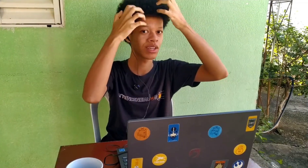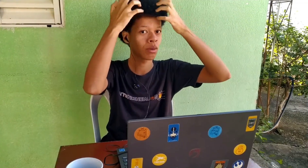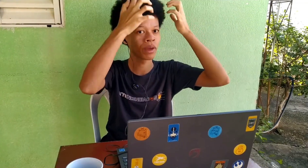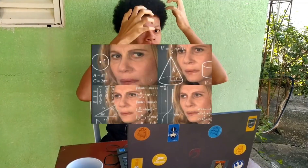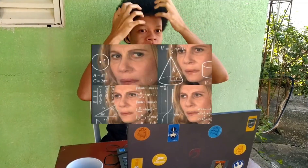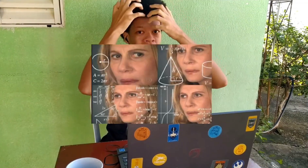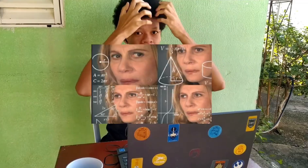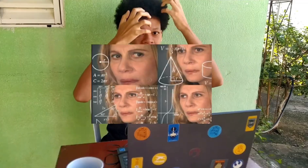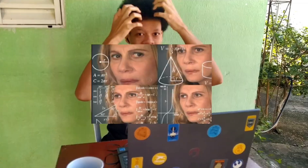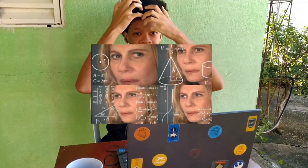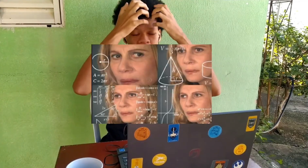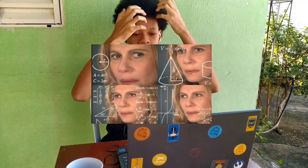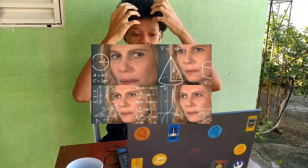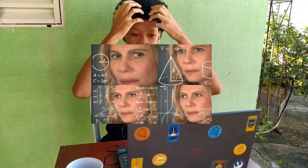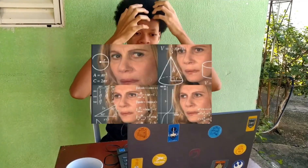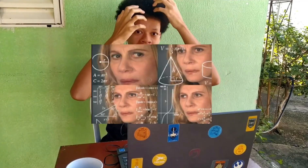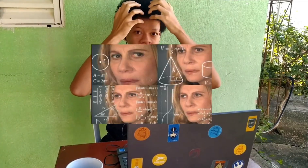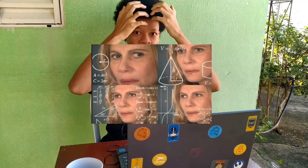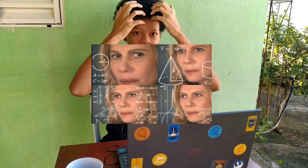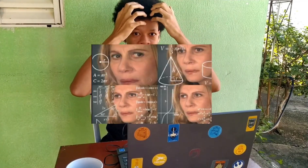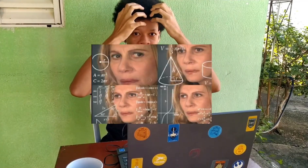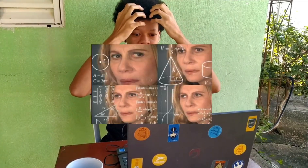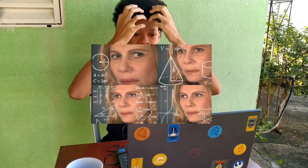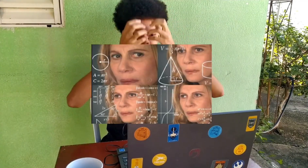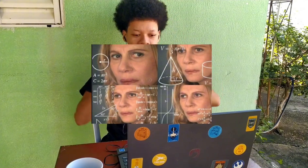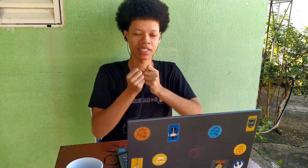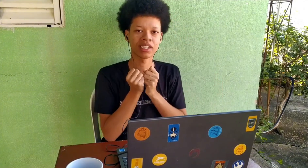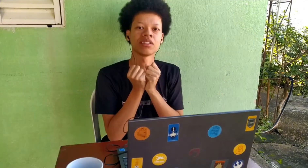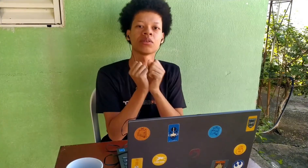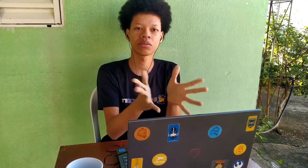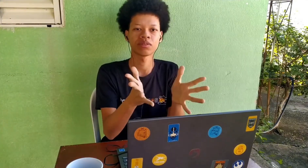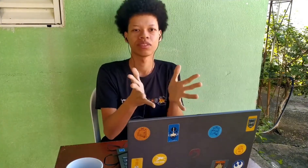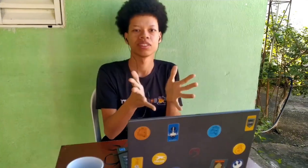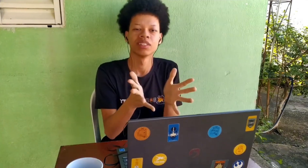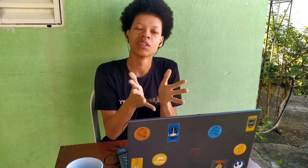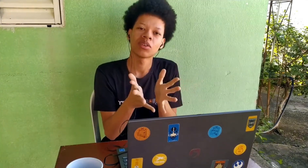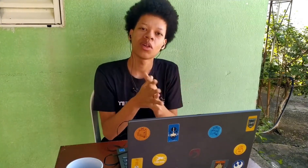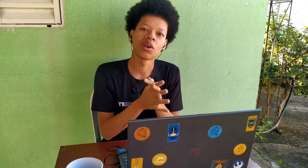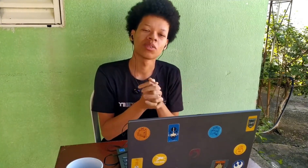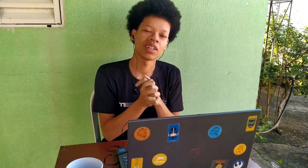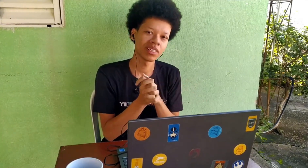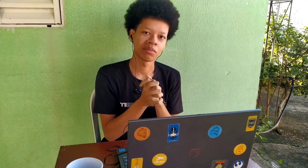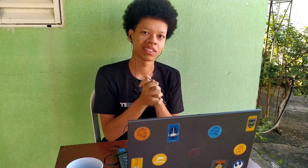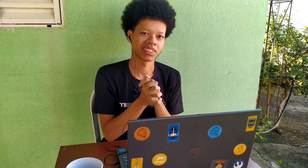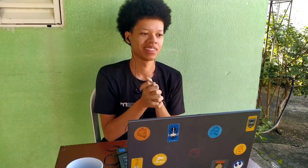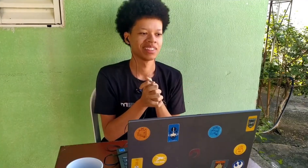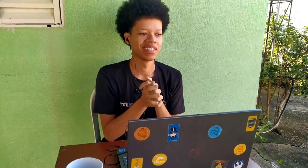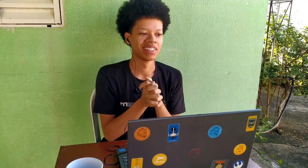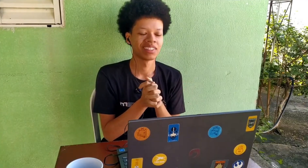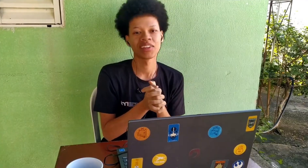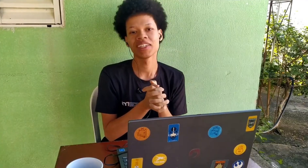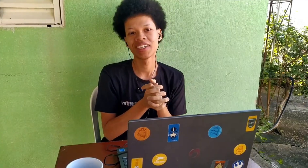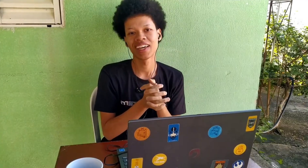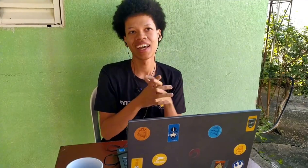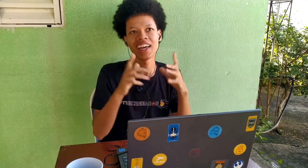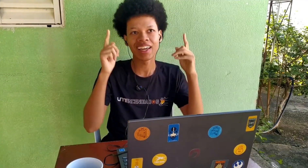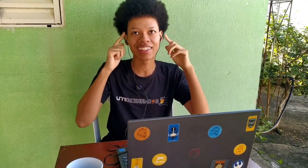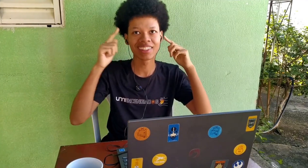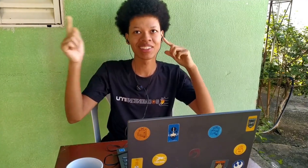como é que eu iria colocar na estrutura da Libras, e aí eu coloco na Libras. Só que todo